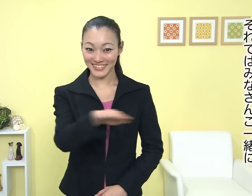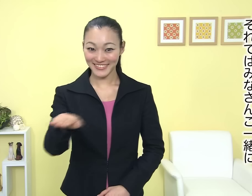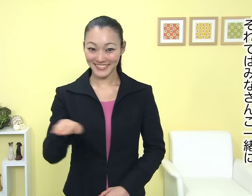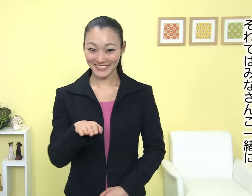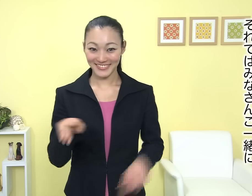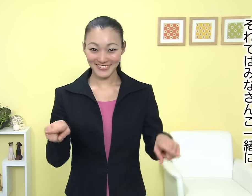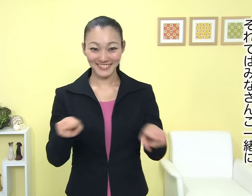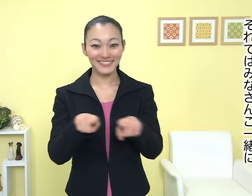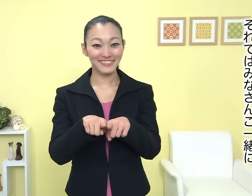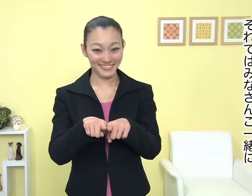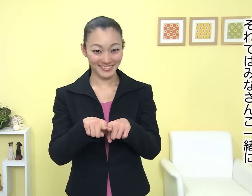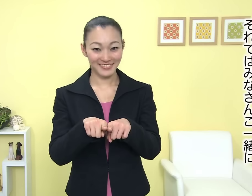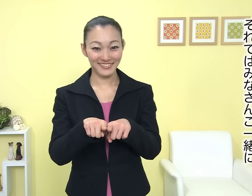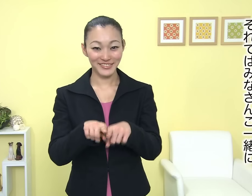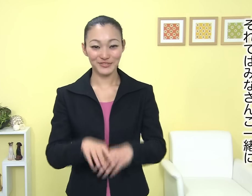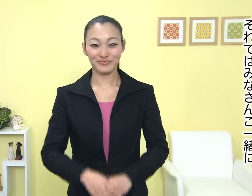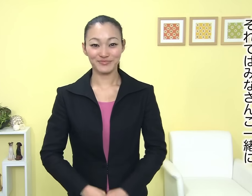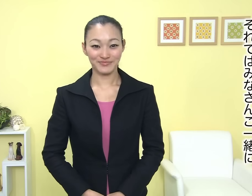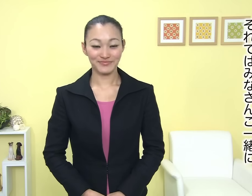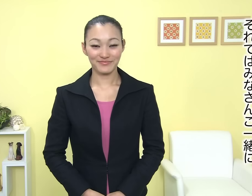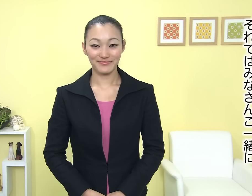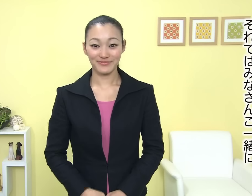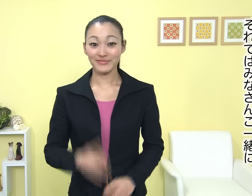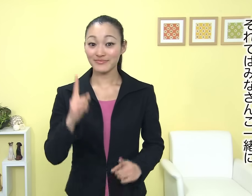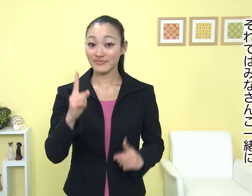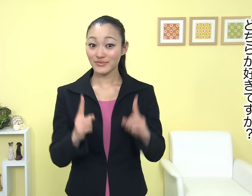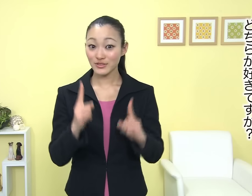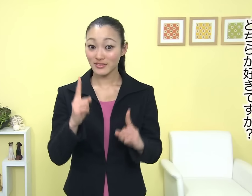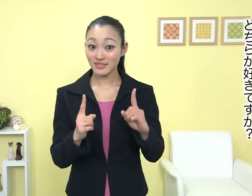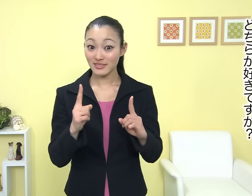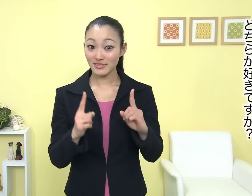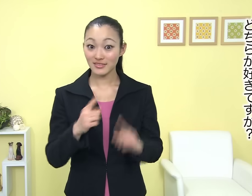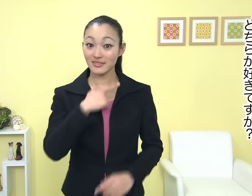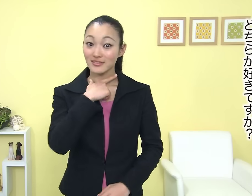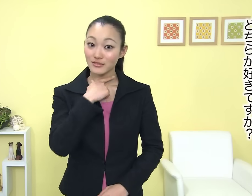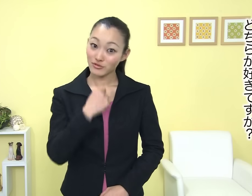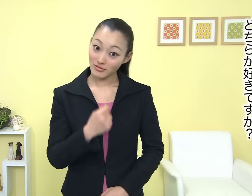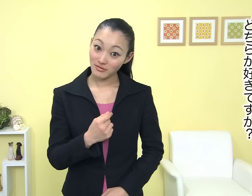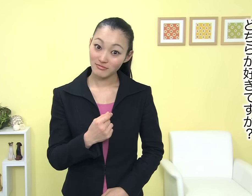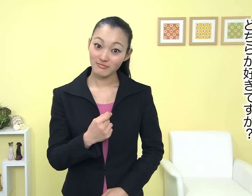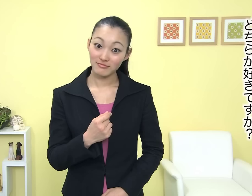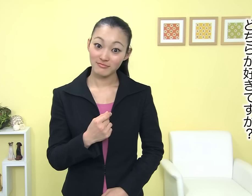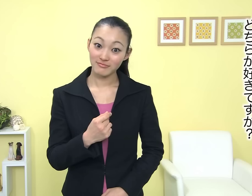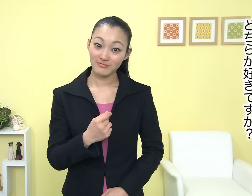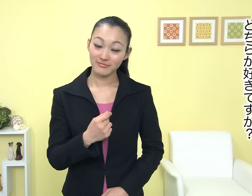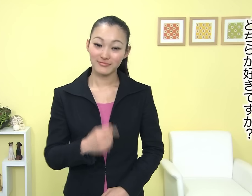それでは皆さんご一緒に、どちらが好きですか？